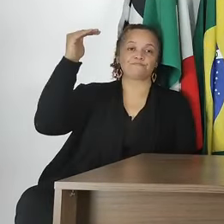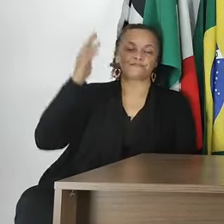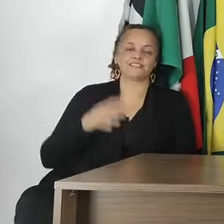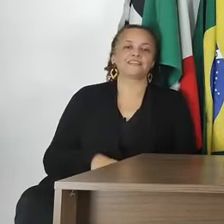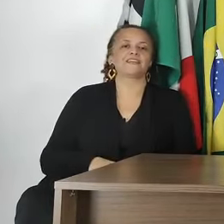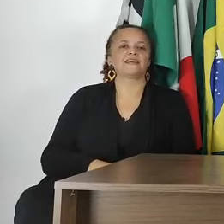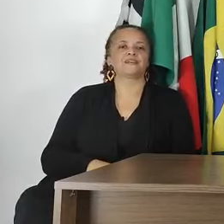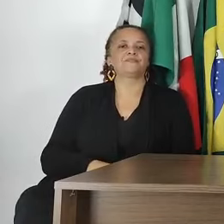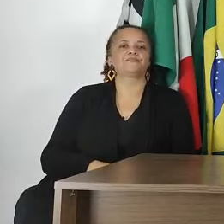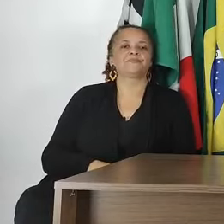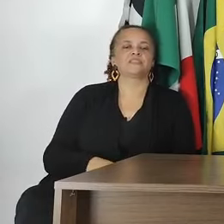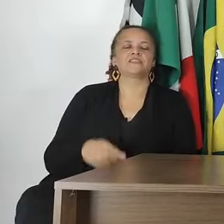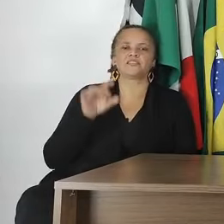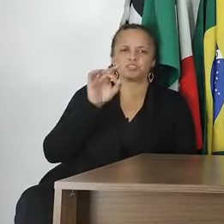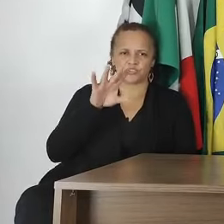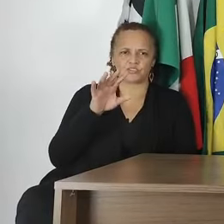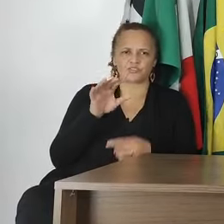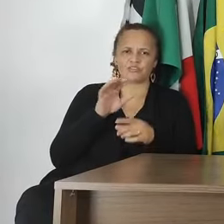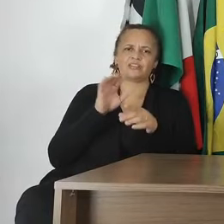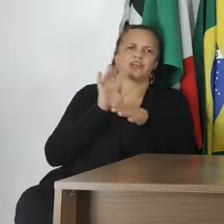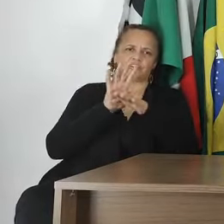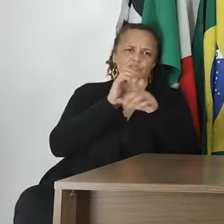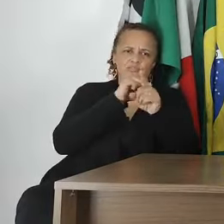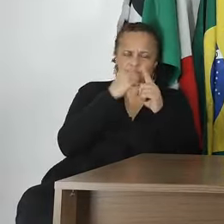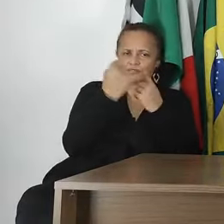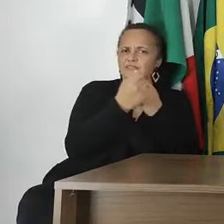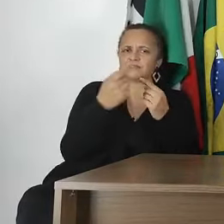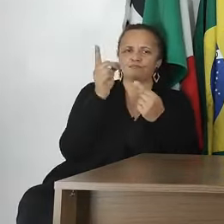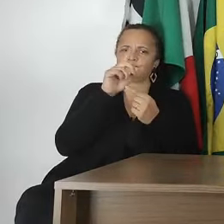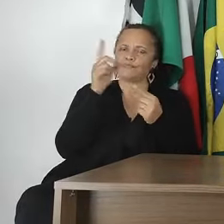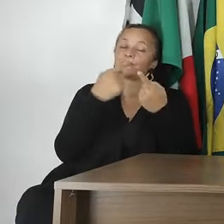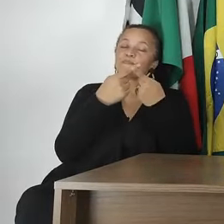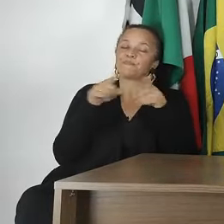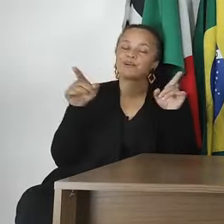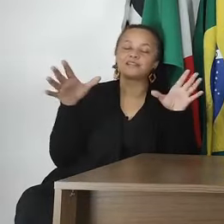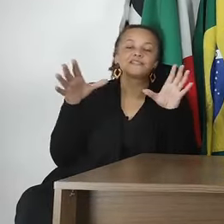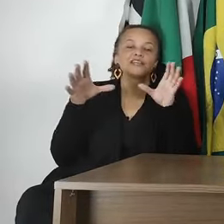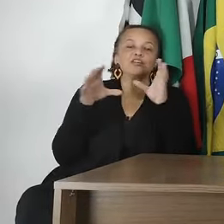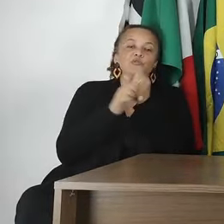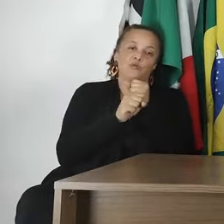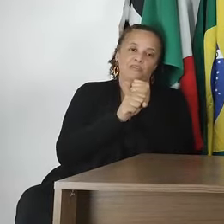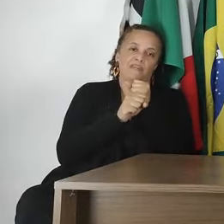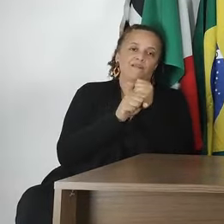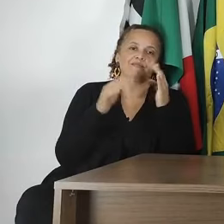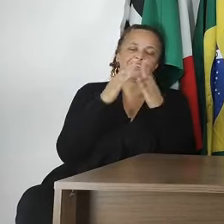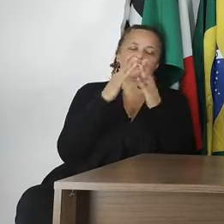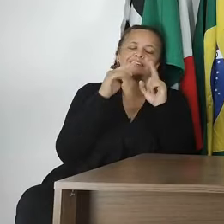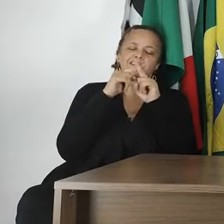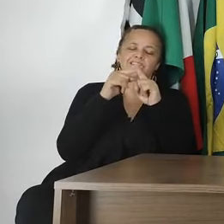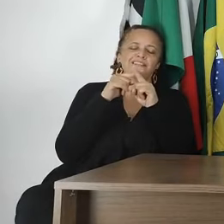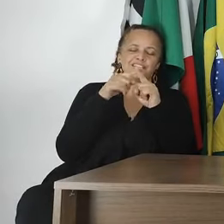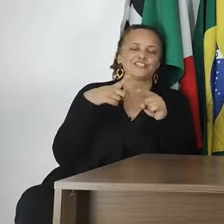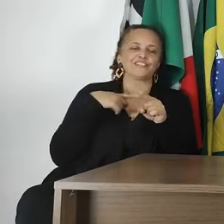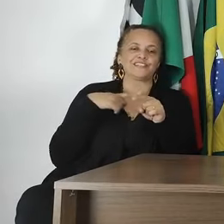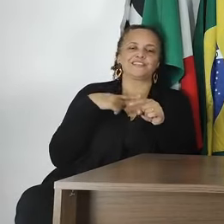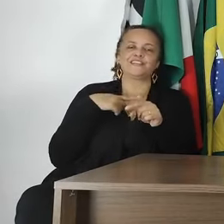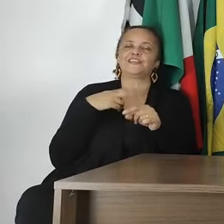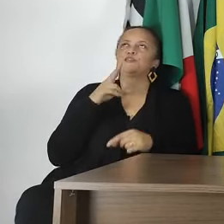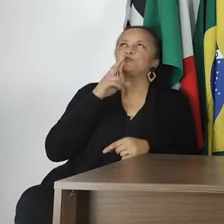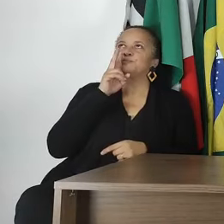ou nessa obra missionária, mas é um todo, onde nós podemos chegar cada vez mais, onde